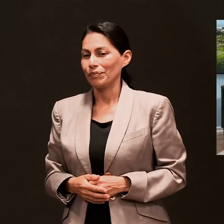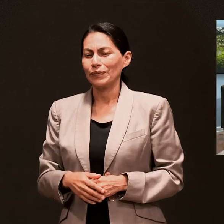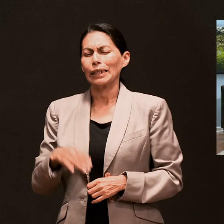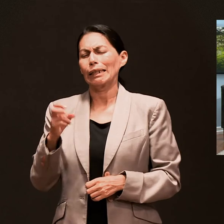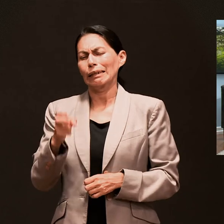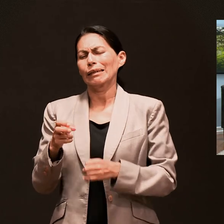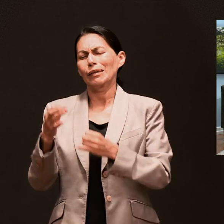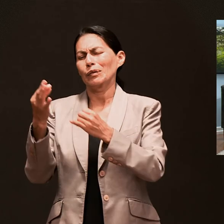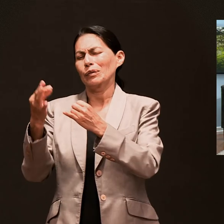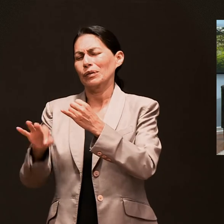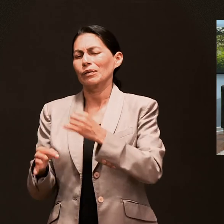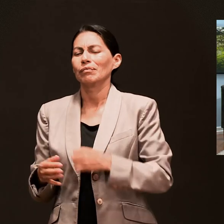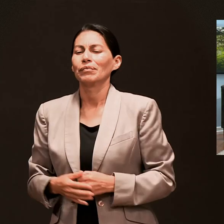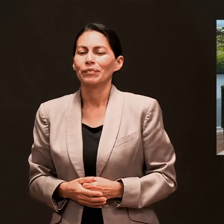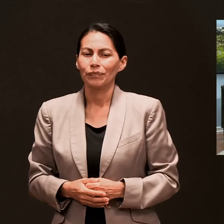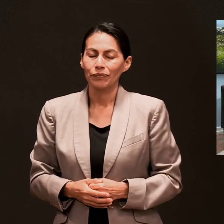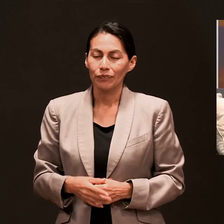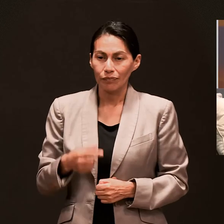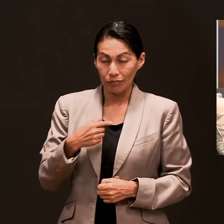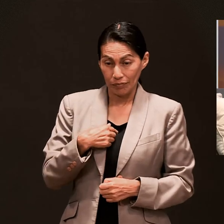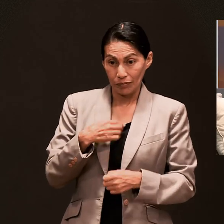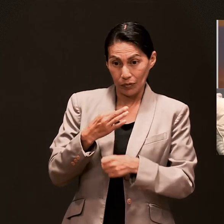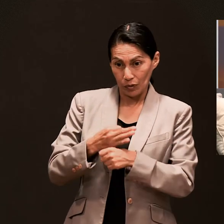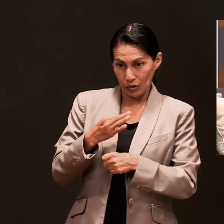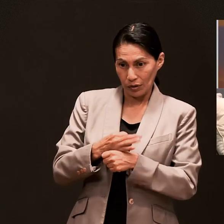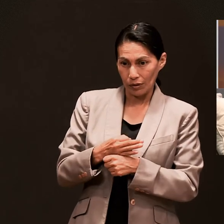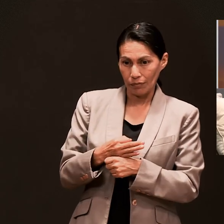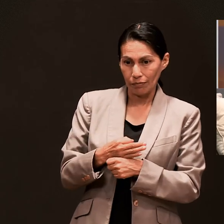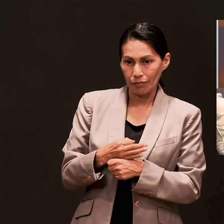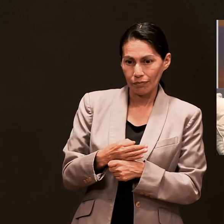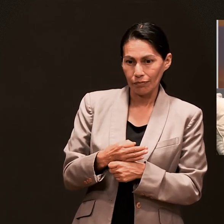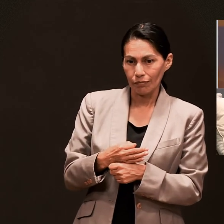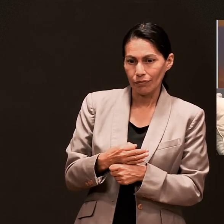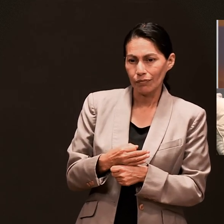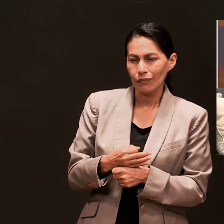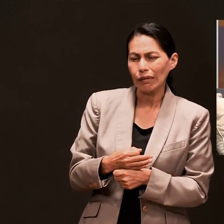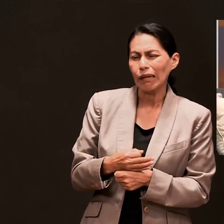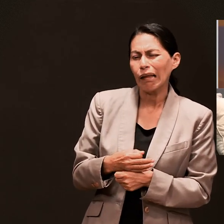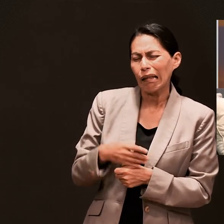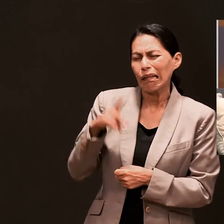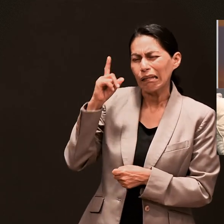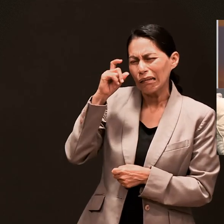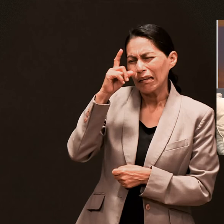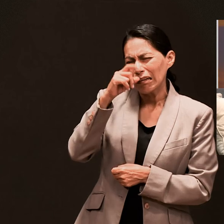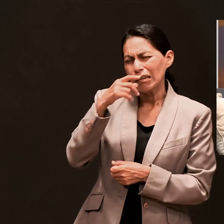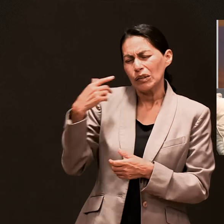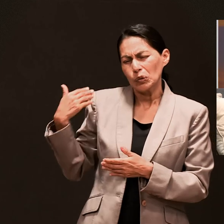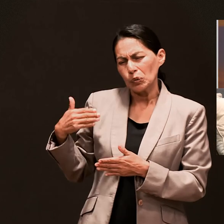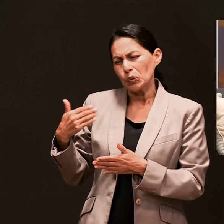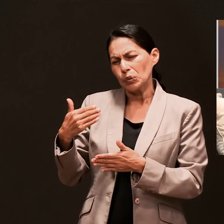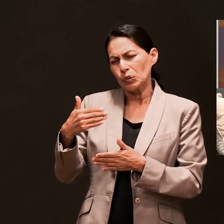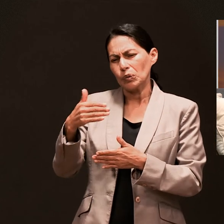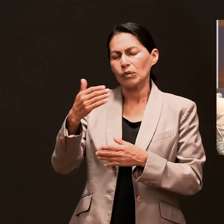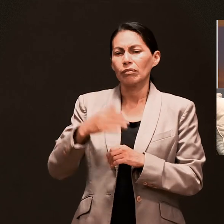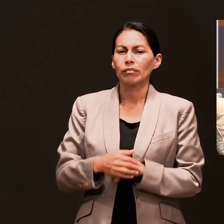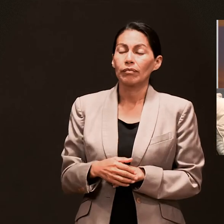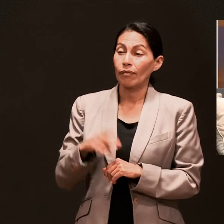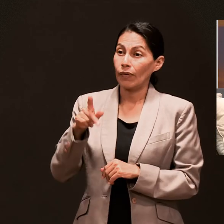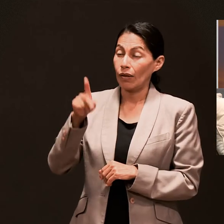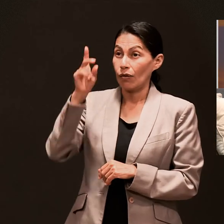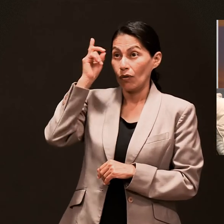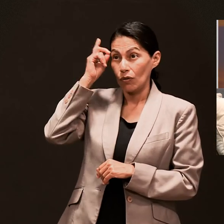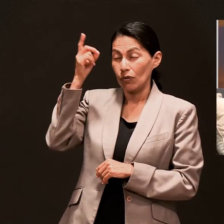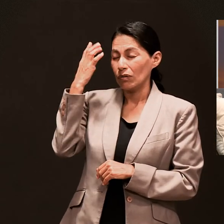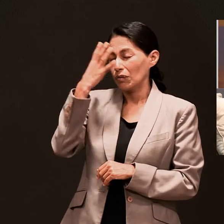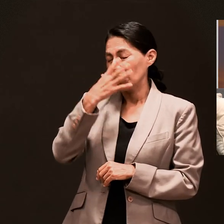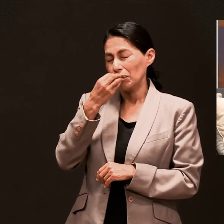la última a ver Esta es la última que estoy pasando no quiera decir que no hemos pasado por situaciones